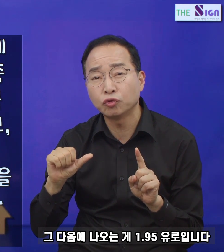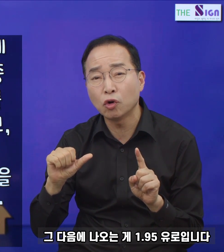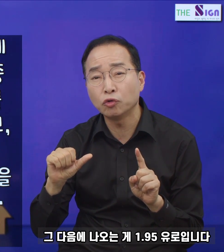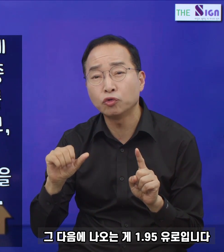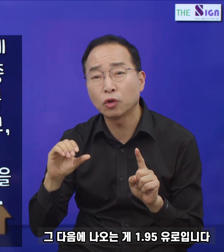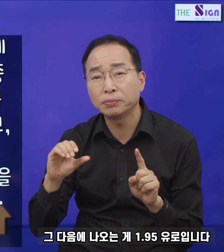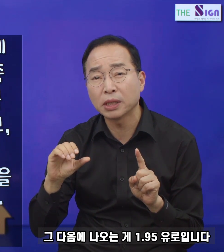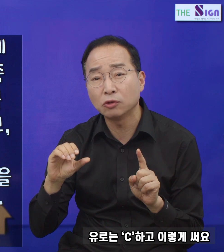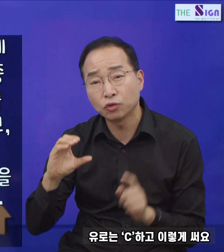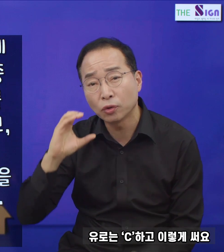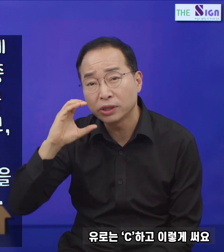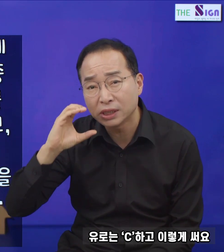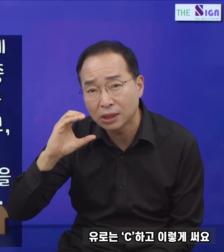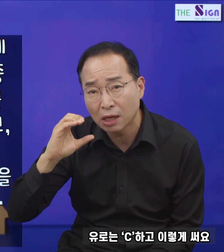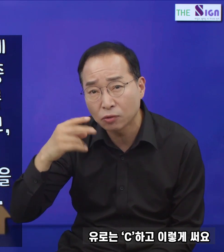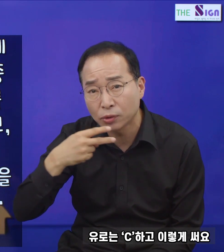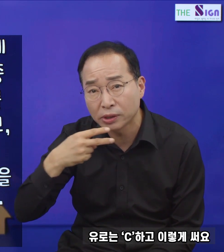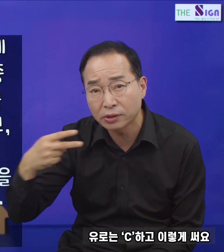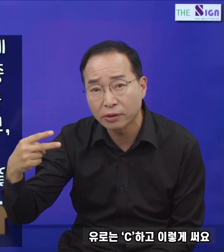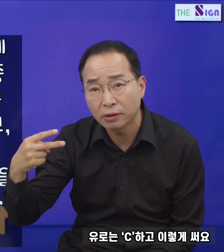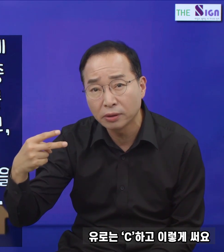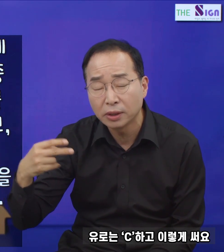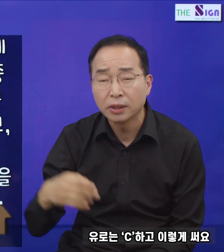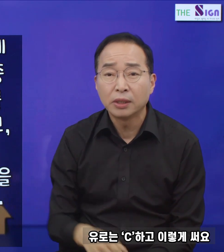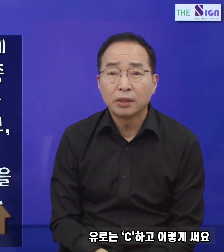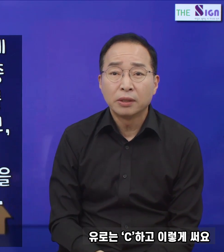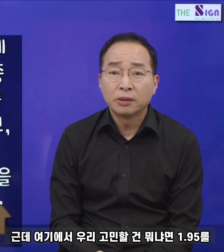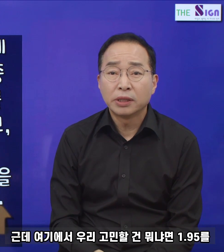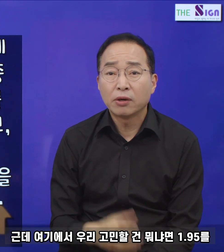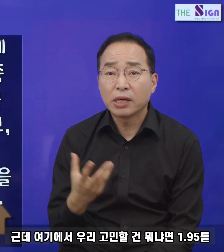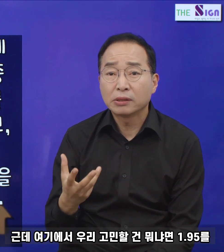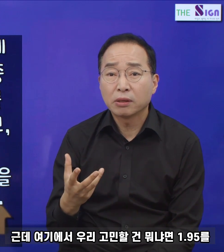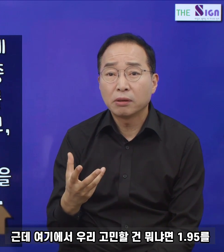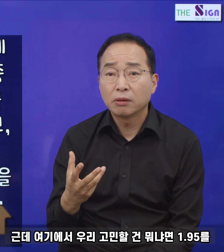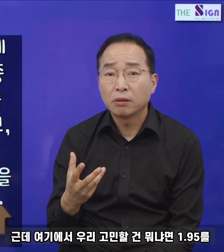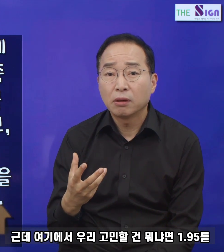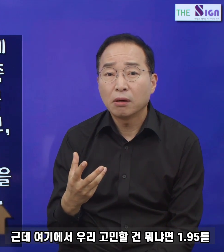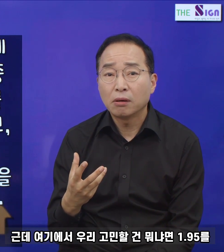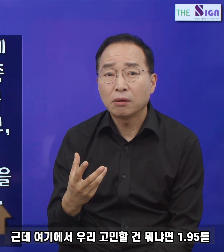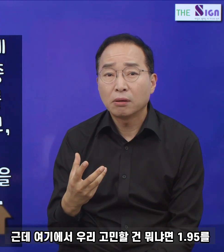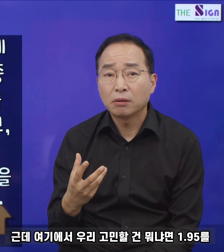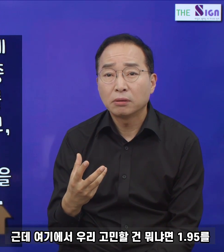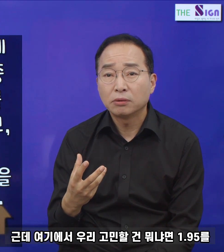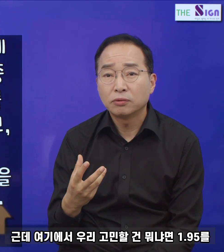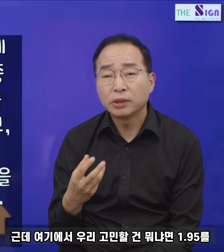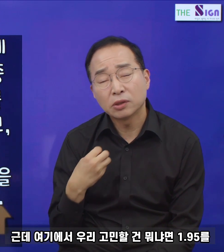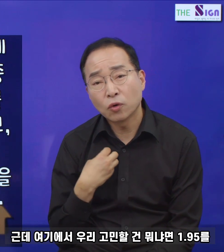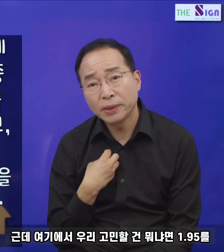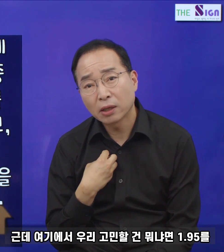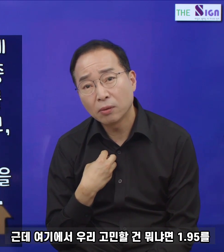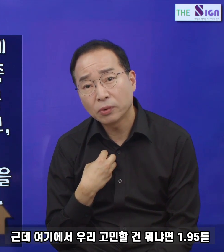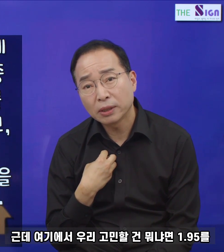1.95 유로입니다. 유로는 C하고 이렇게 써요. 근데 여기에서 우리 이제 고민할 건